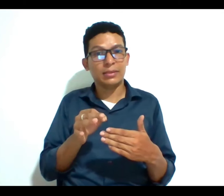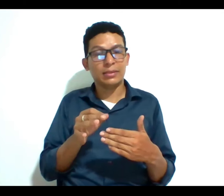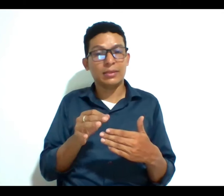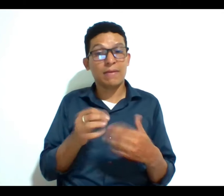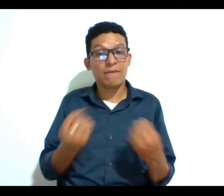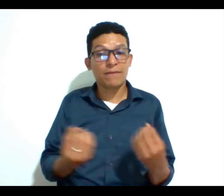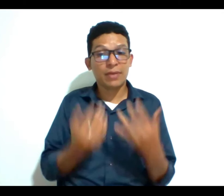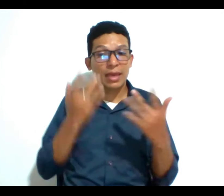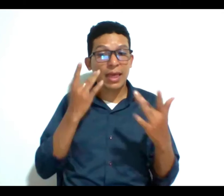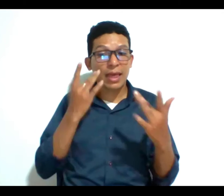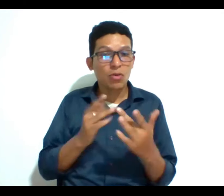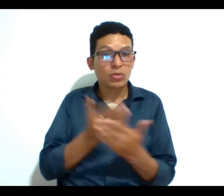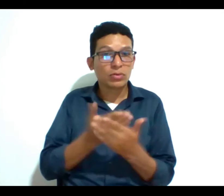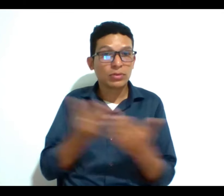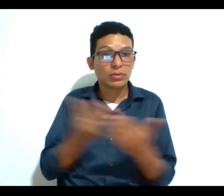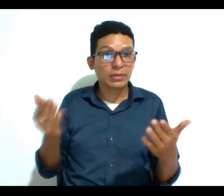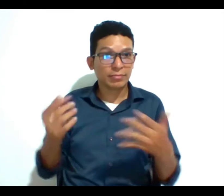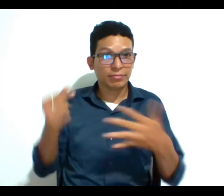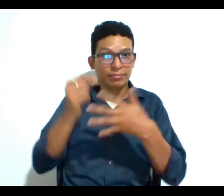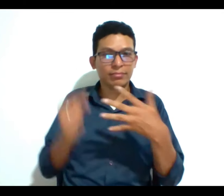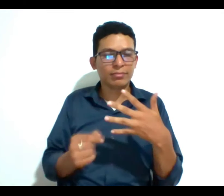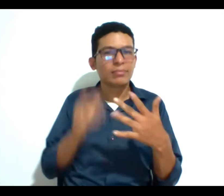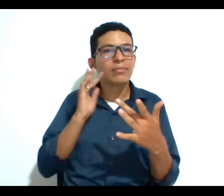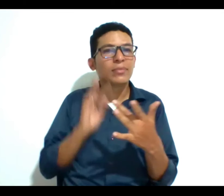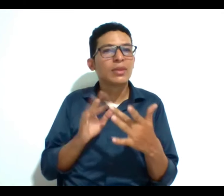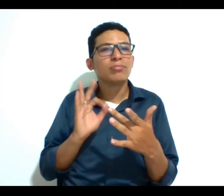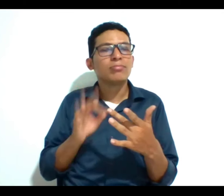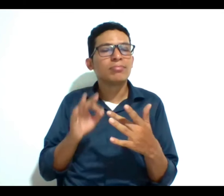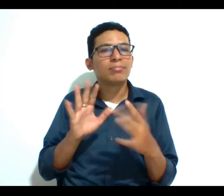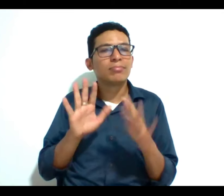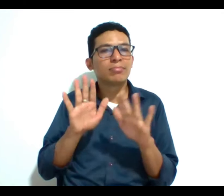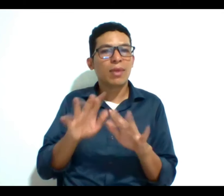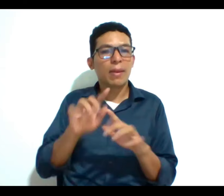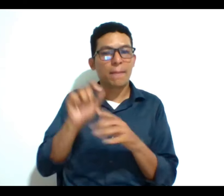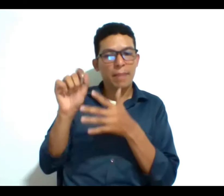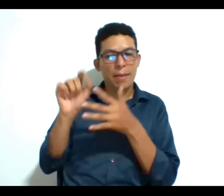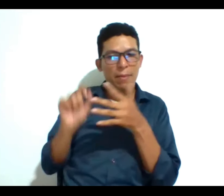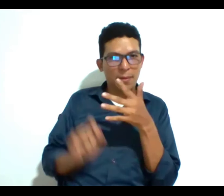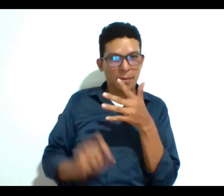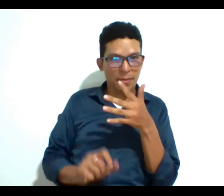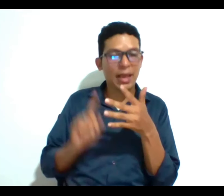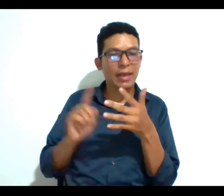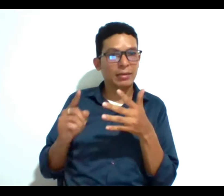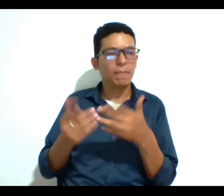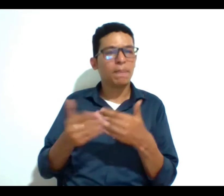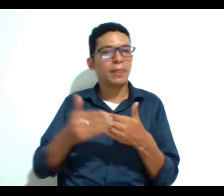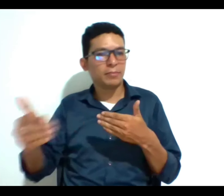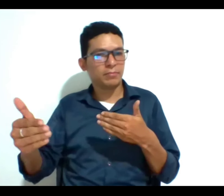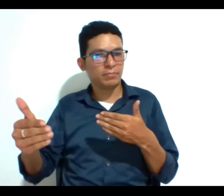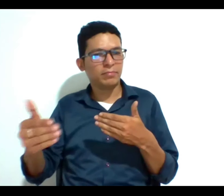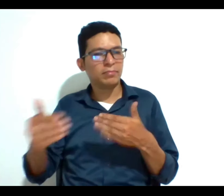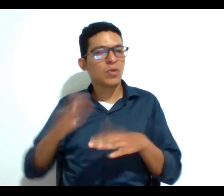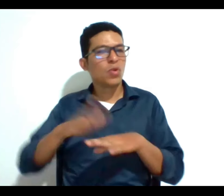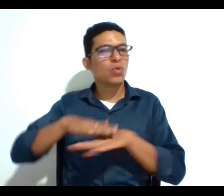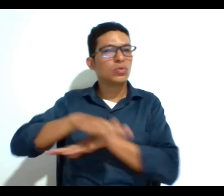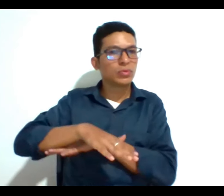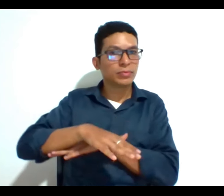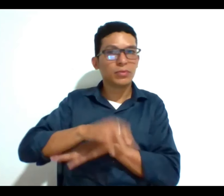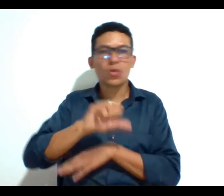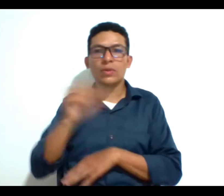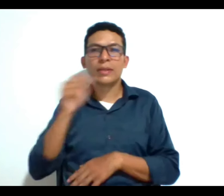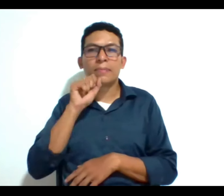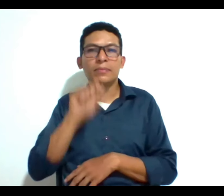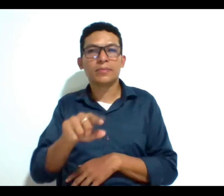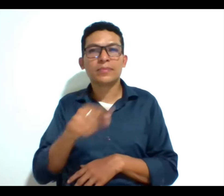también con bienes y demás que a propósito se relaciona con las preguntas en adelante que consecuencias tiene otra persona pregunta que